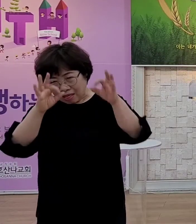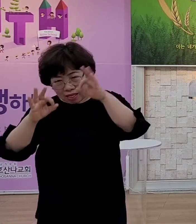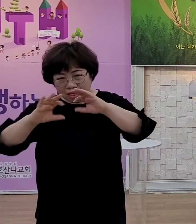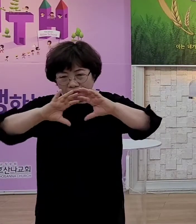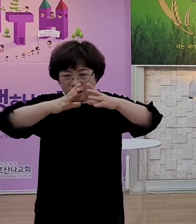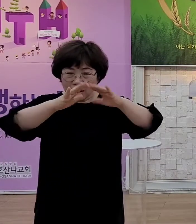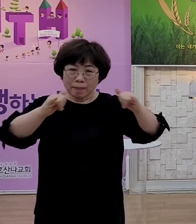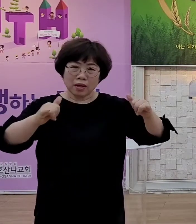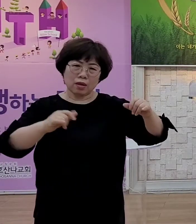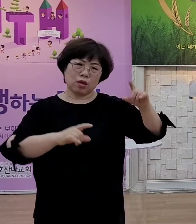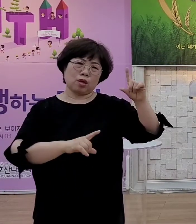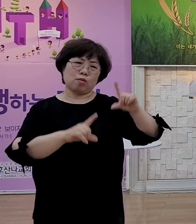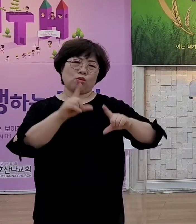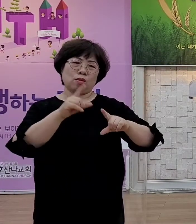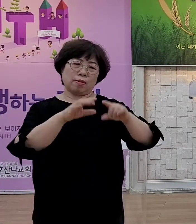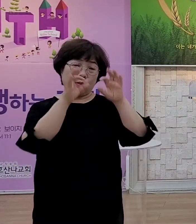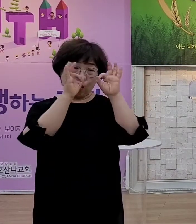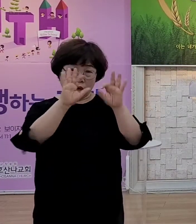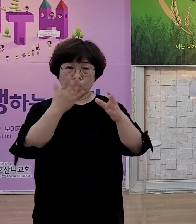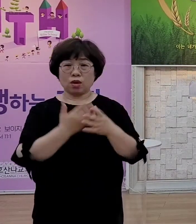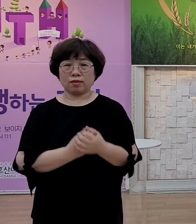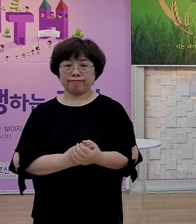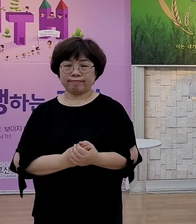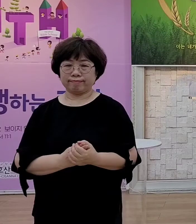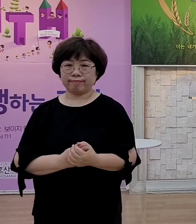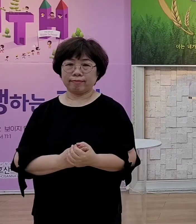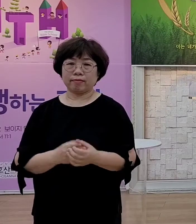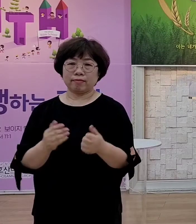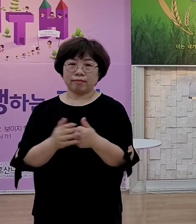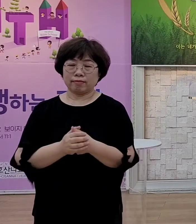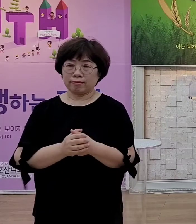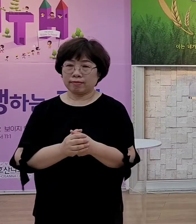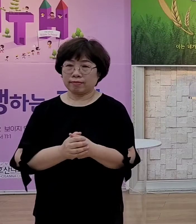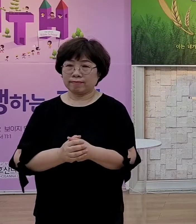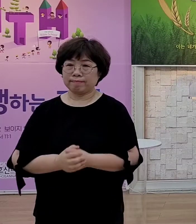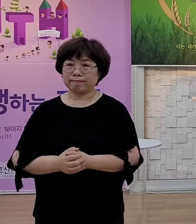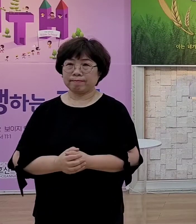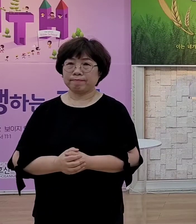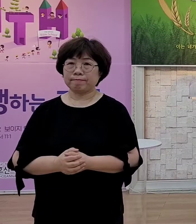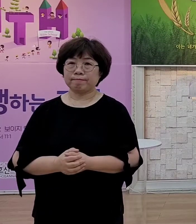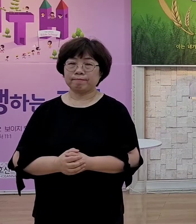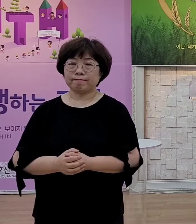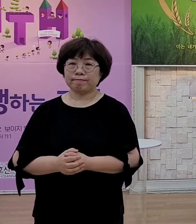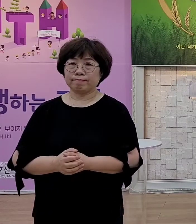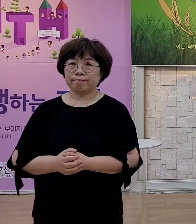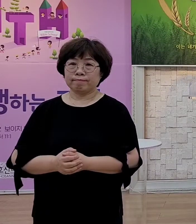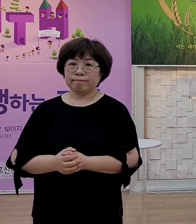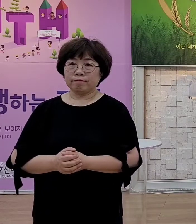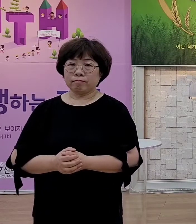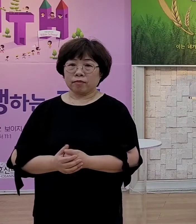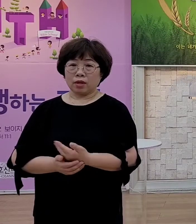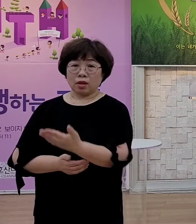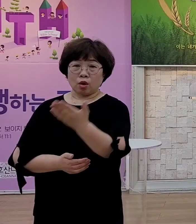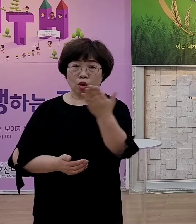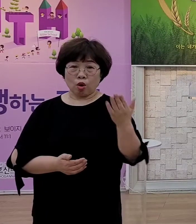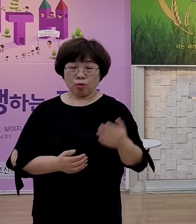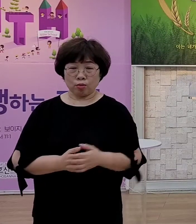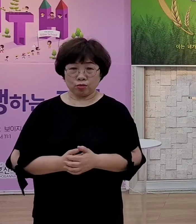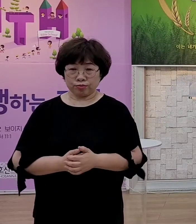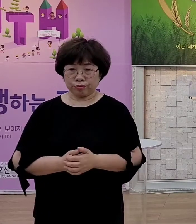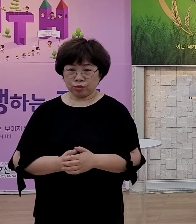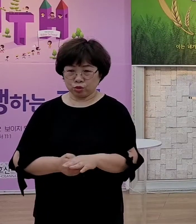백성들의 모습이었다는 것이죠. 그러니까 여러분 오늘 제가 드리고 싶은 말씀이 뭐냐면 여러분 이 삶